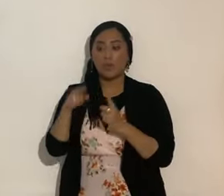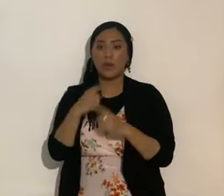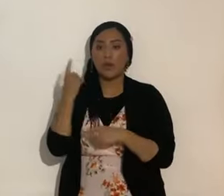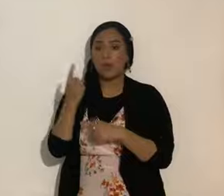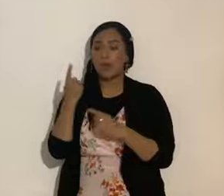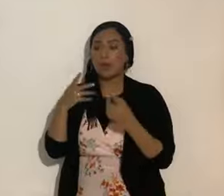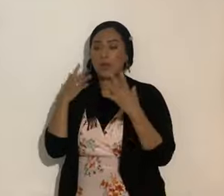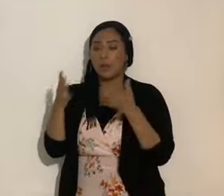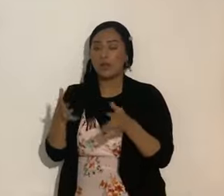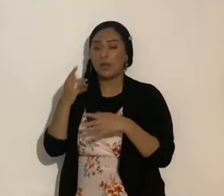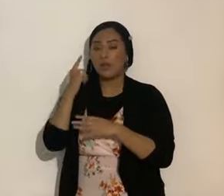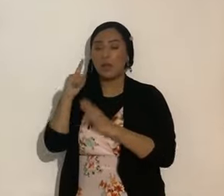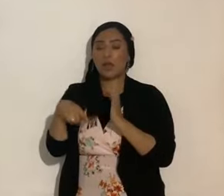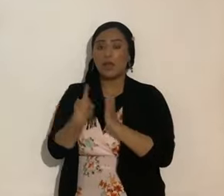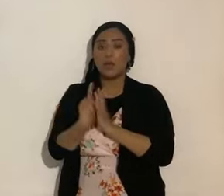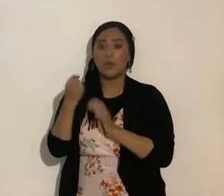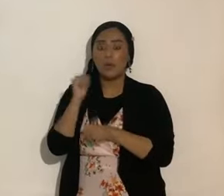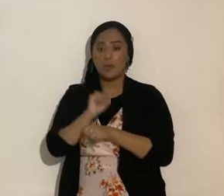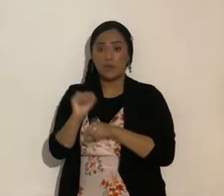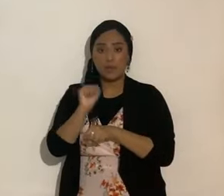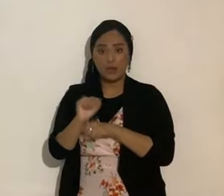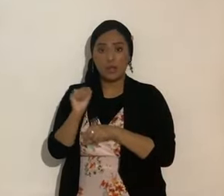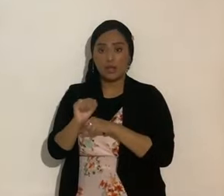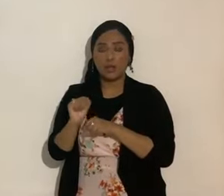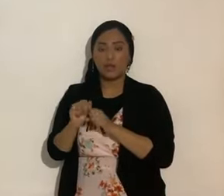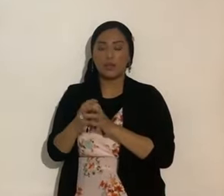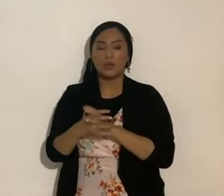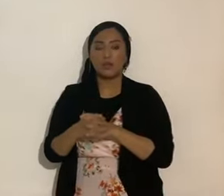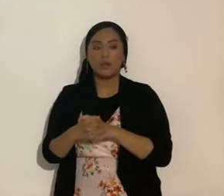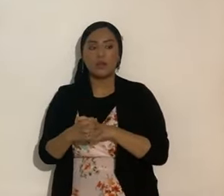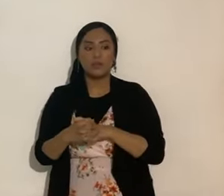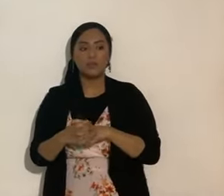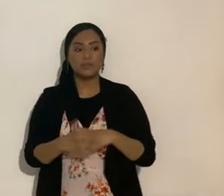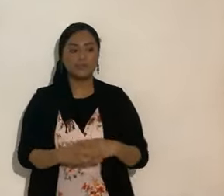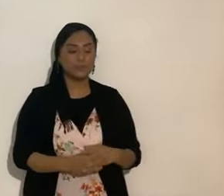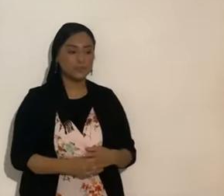quedaba una hora de trabajo, cuando llegó la hora